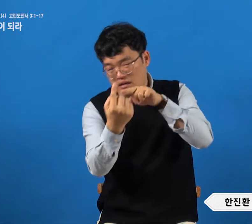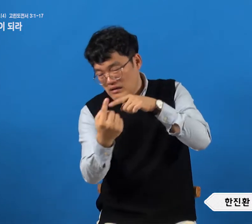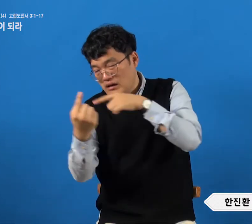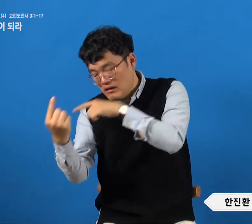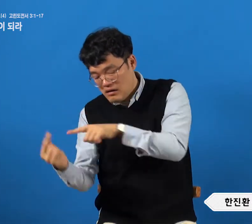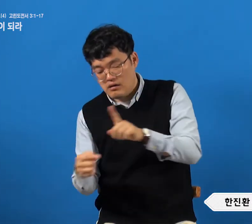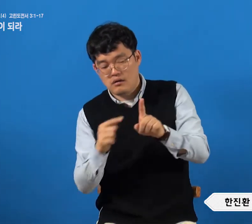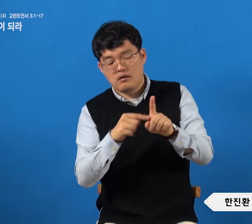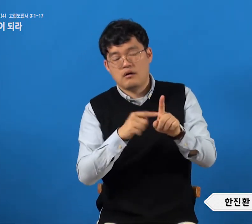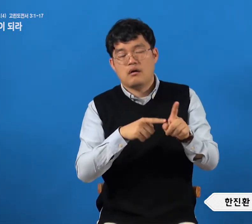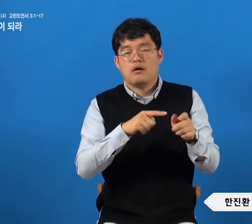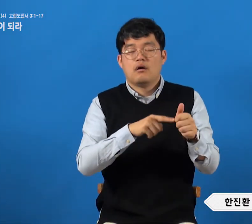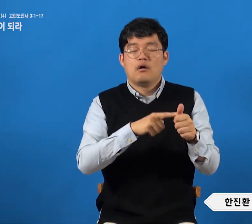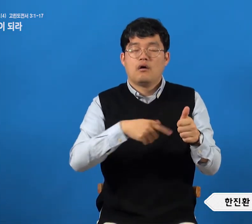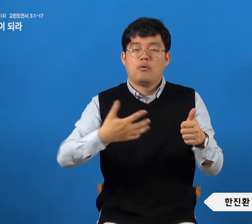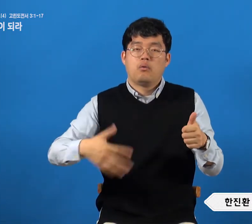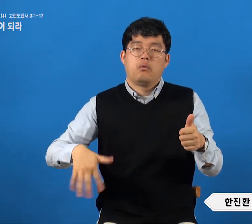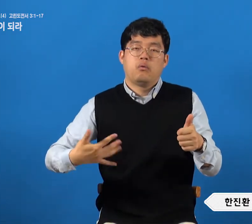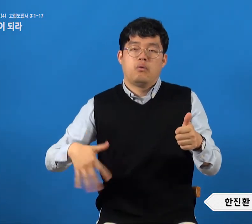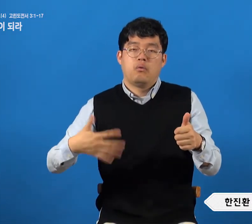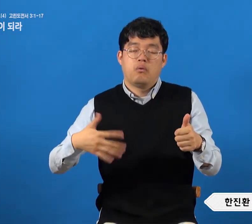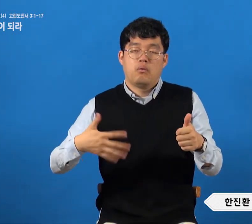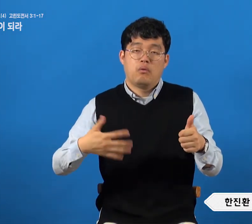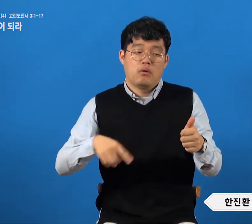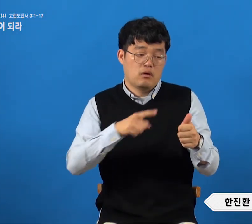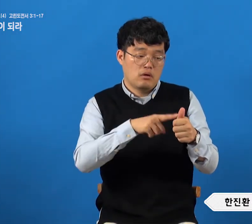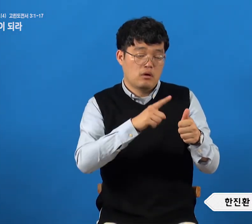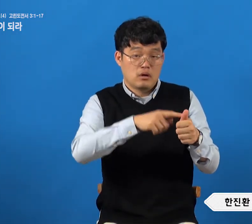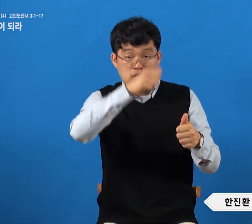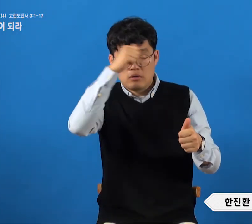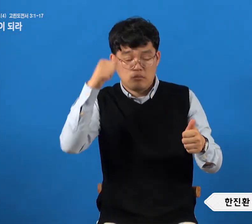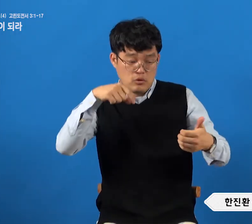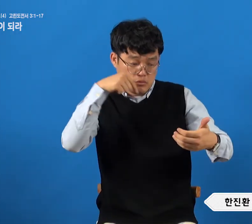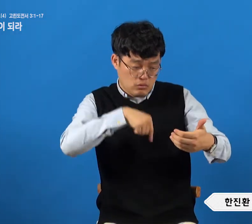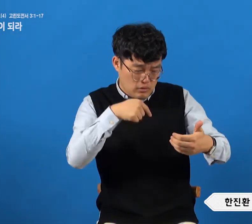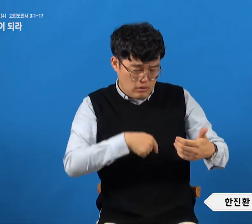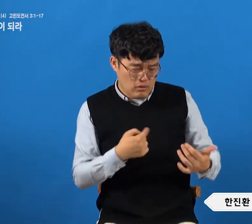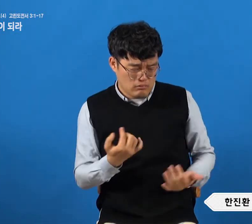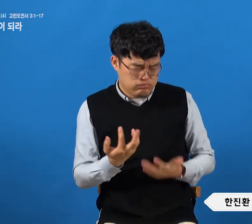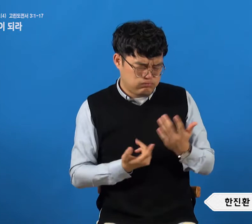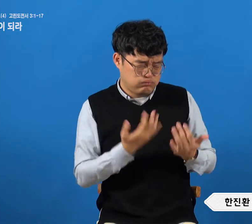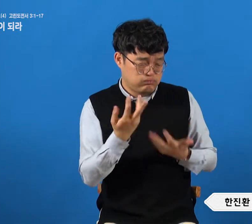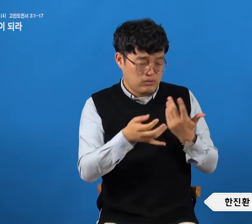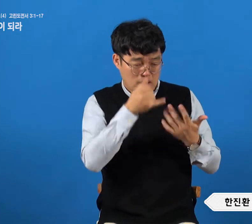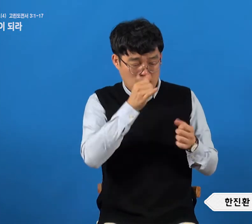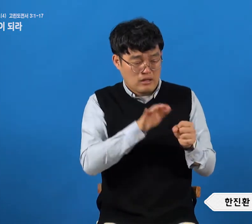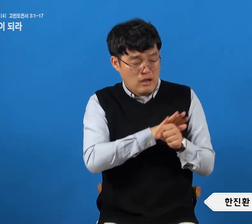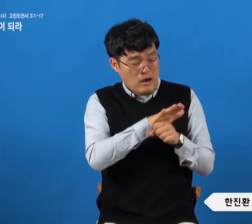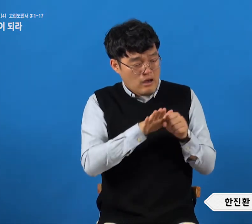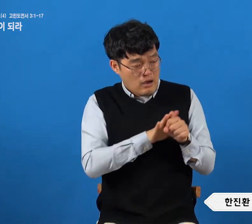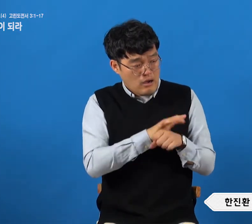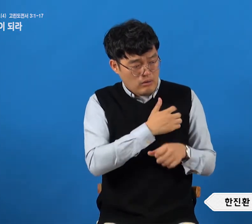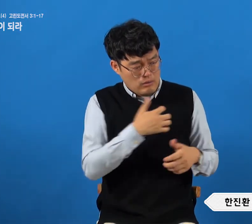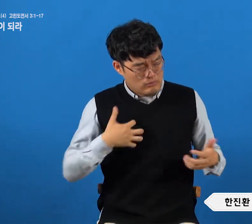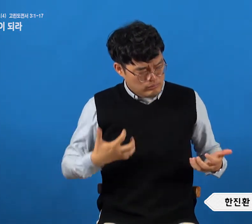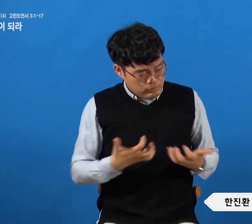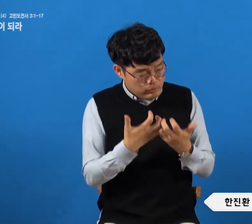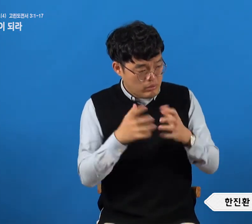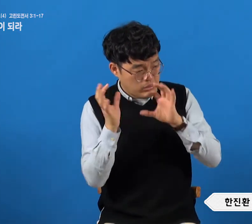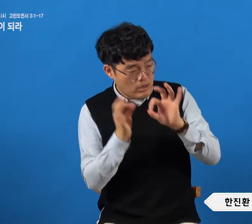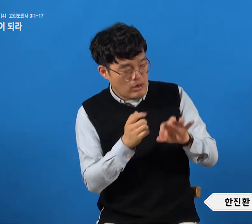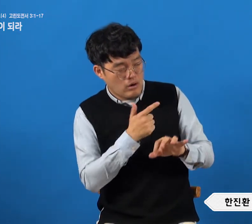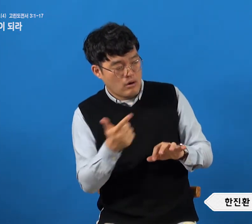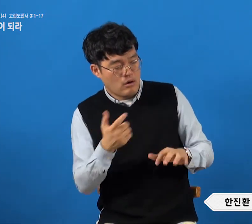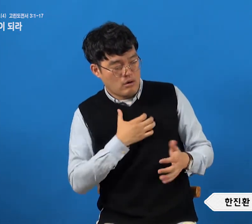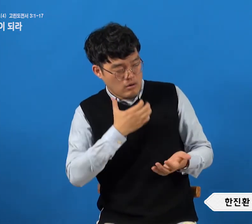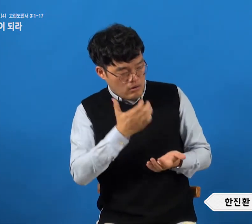해낸 것입니다. 정말 그 장로님 속에서 그냥 불타고 있는 사랑의 불이 너무나